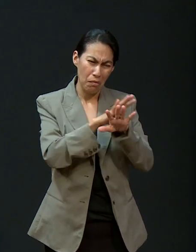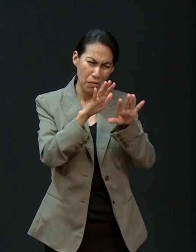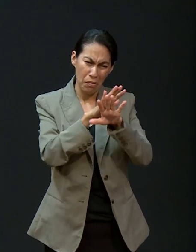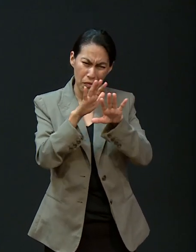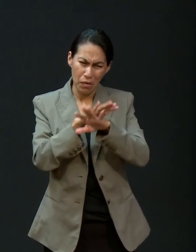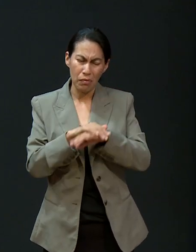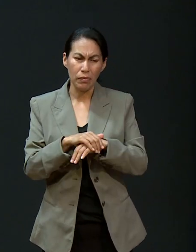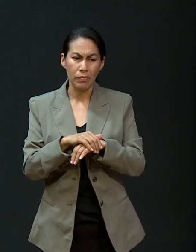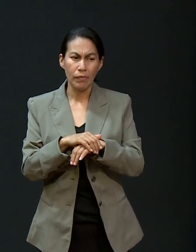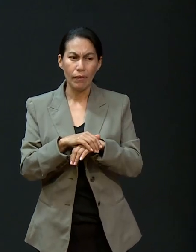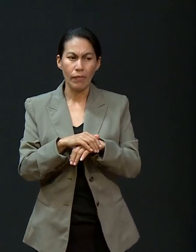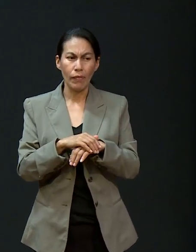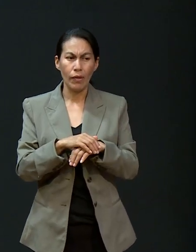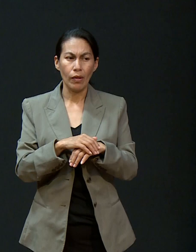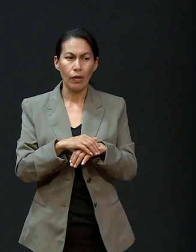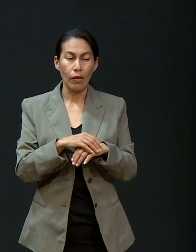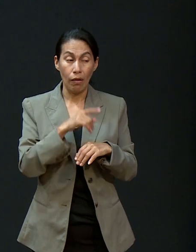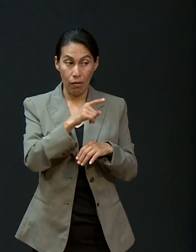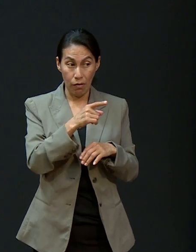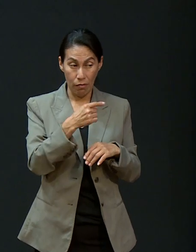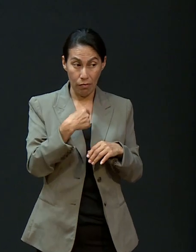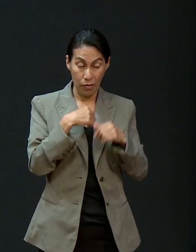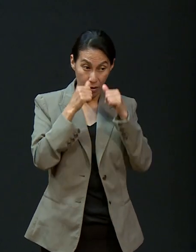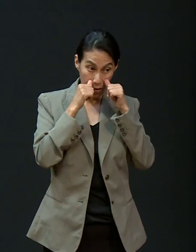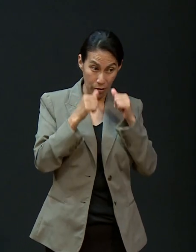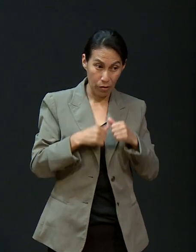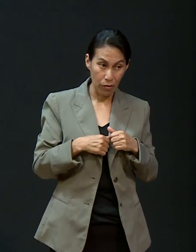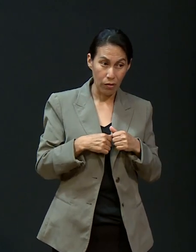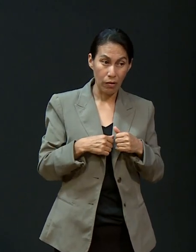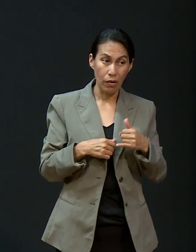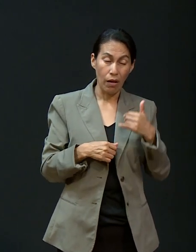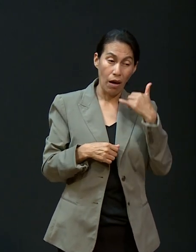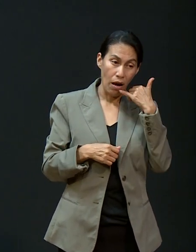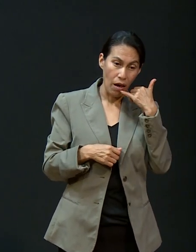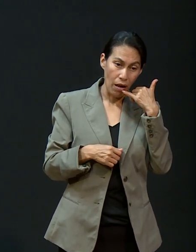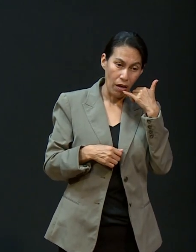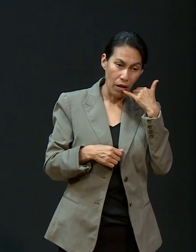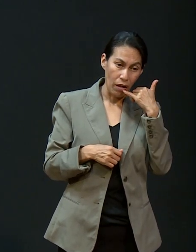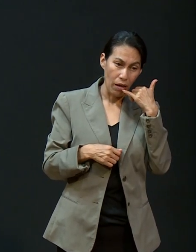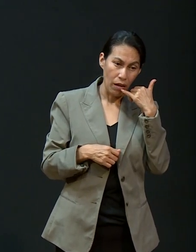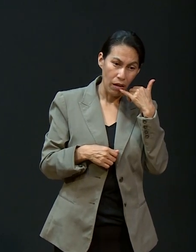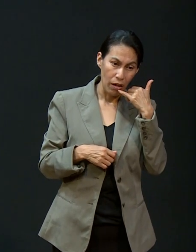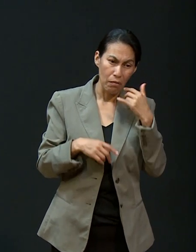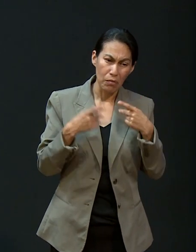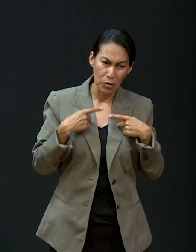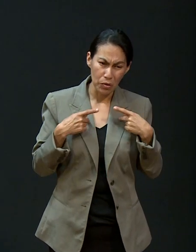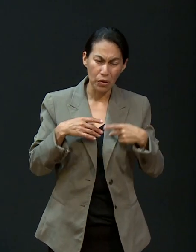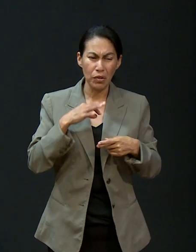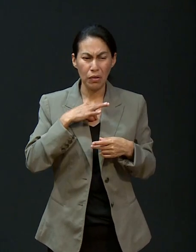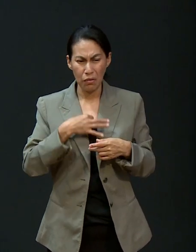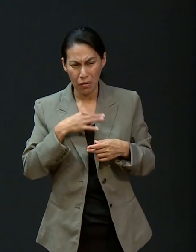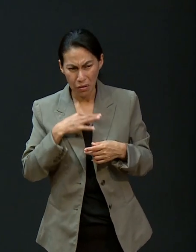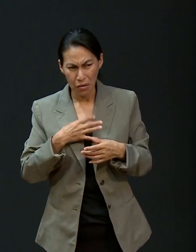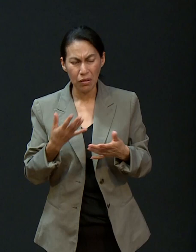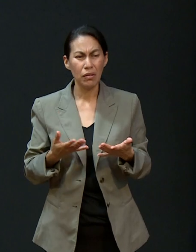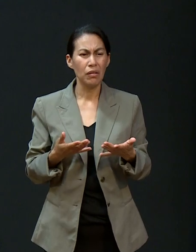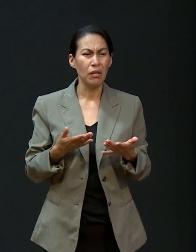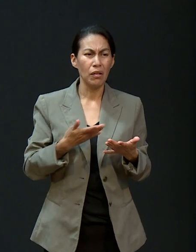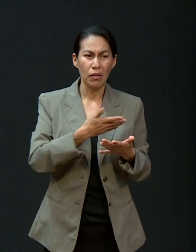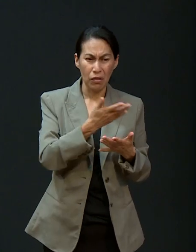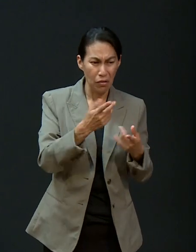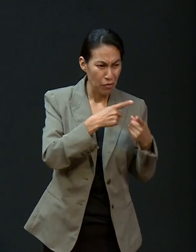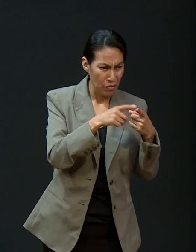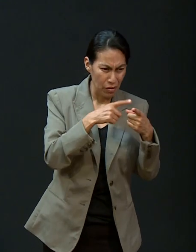momento pues ya tuve un cambio. En el momento que el médico vio él, empieza a hablar con el